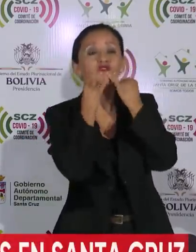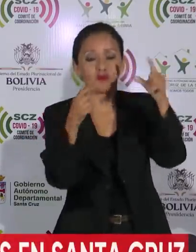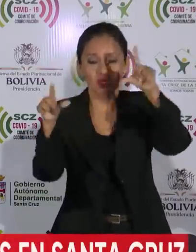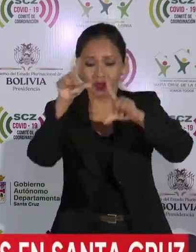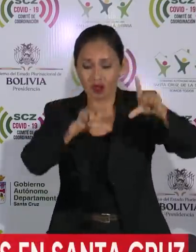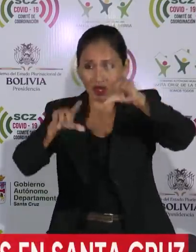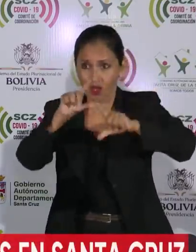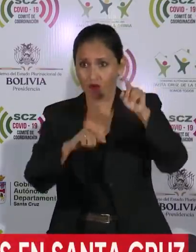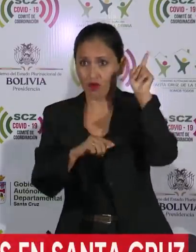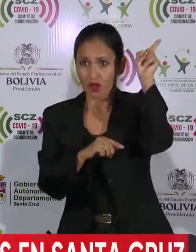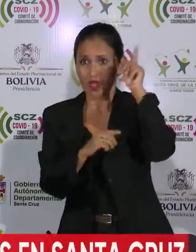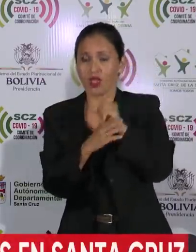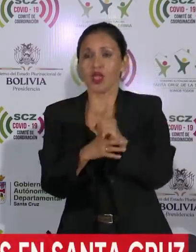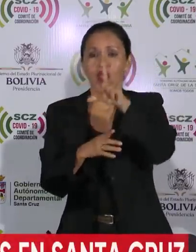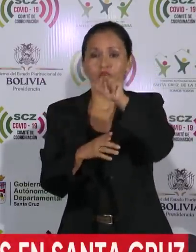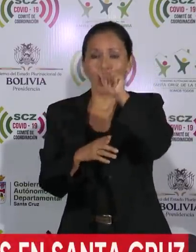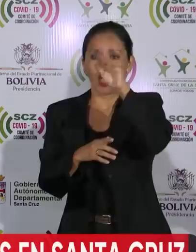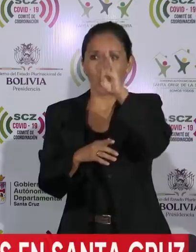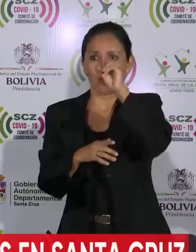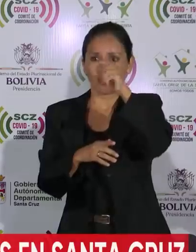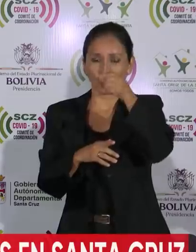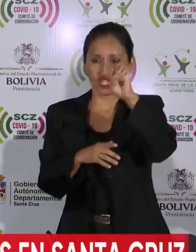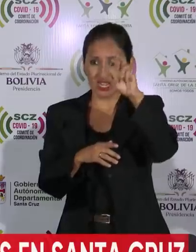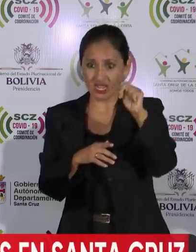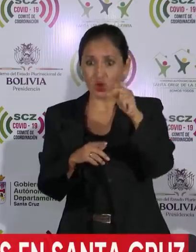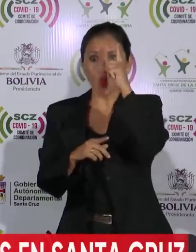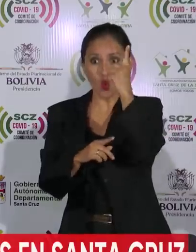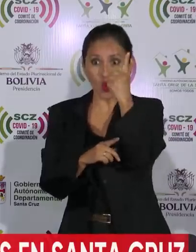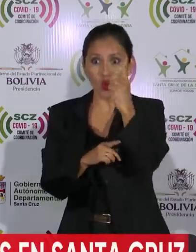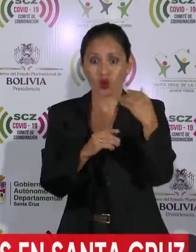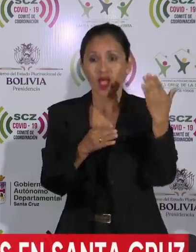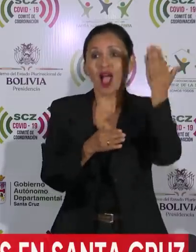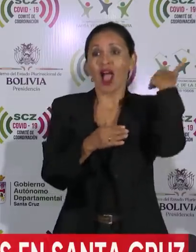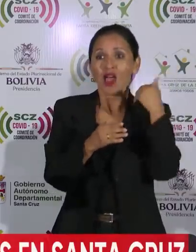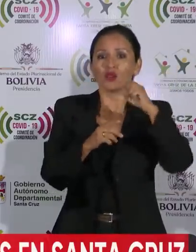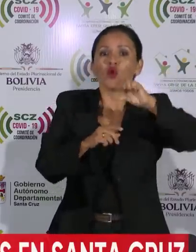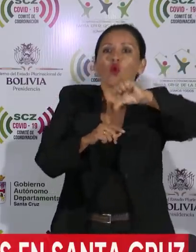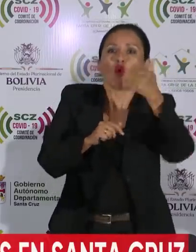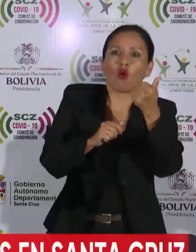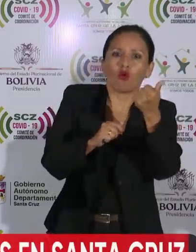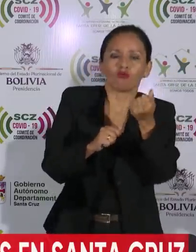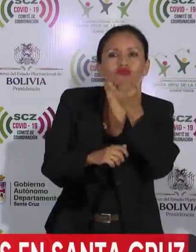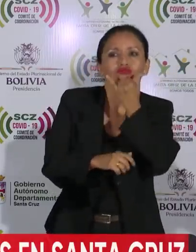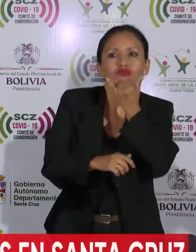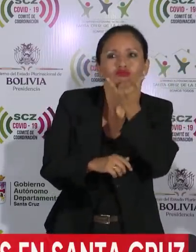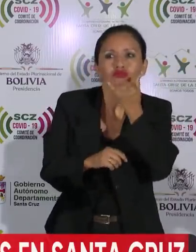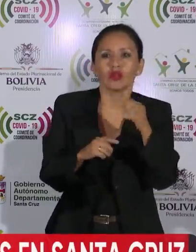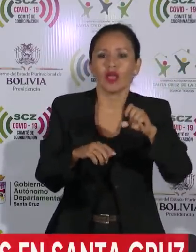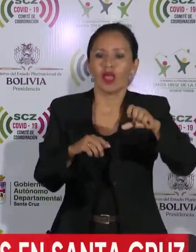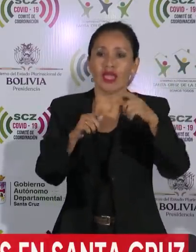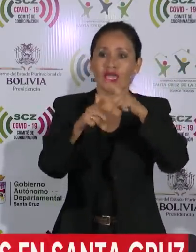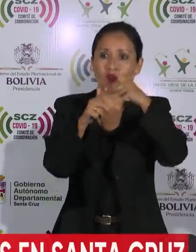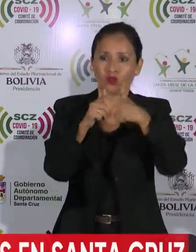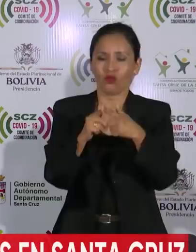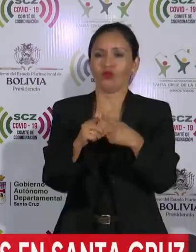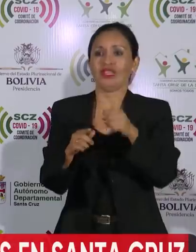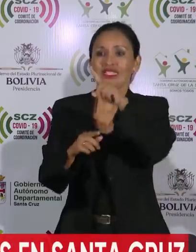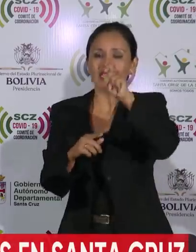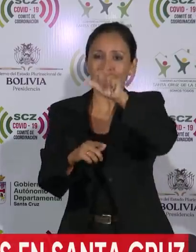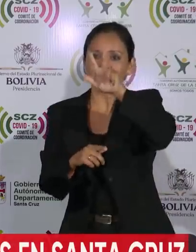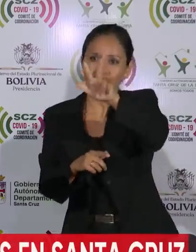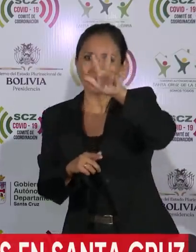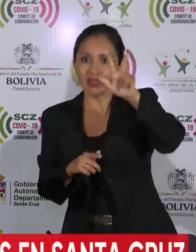laboratorio Lavoisier que uno de los casos que reportó era otro tipo de gripe. Por lo tanto, son